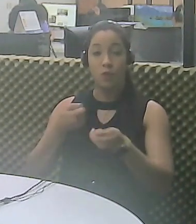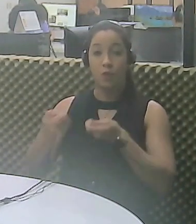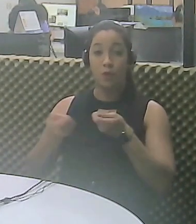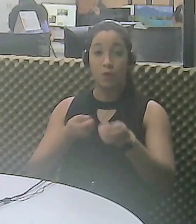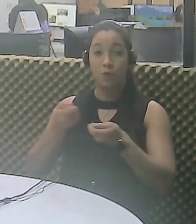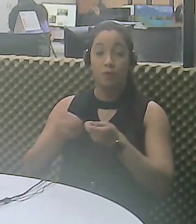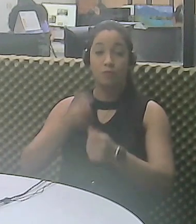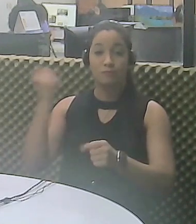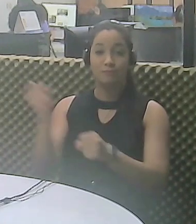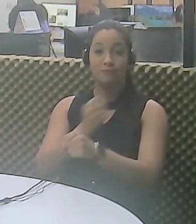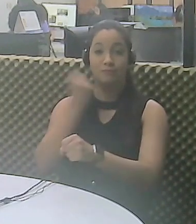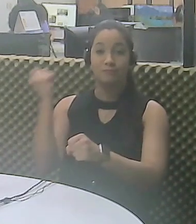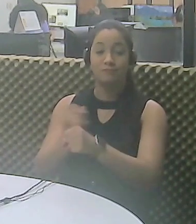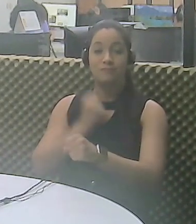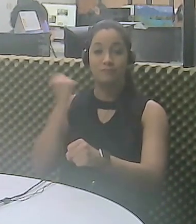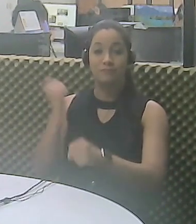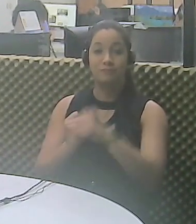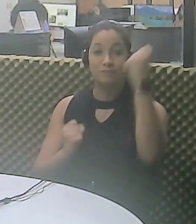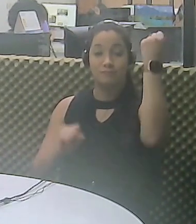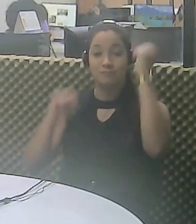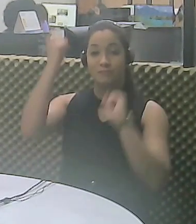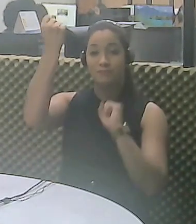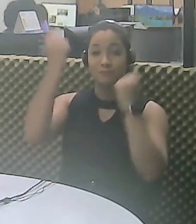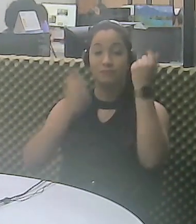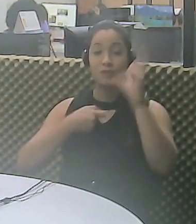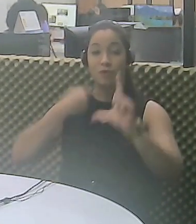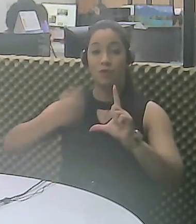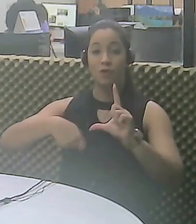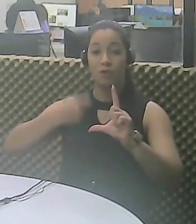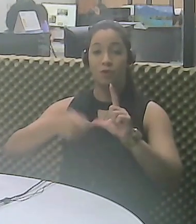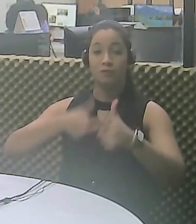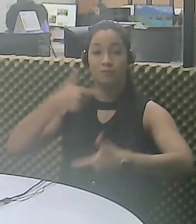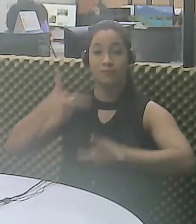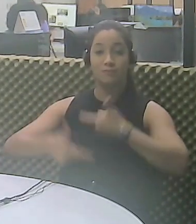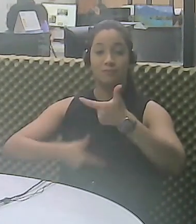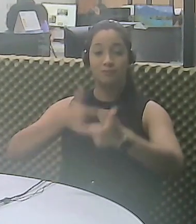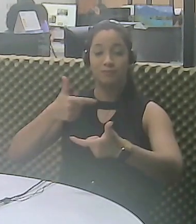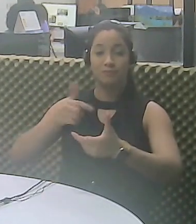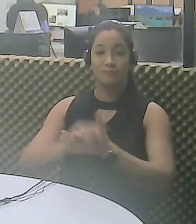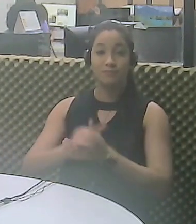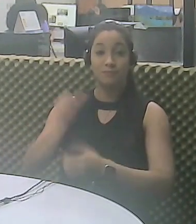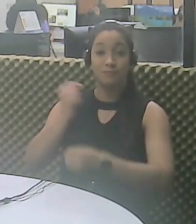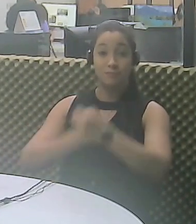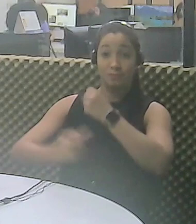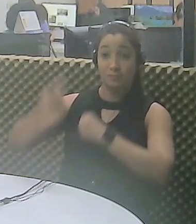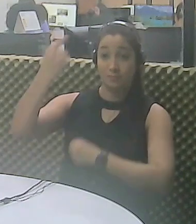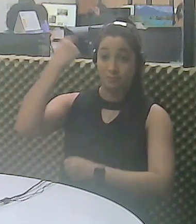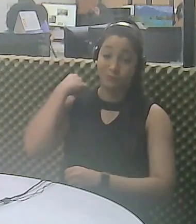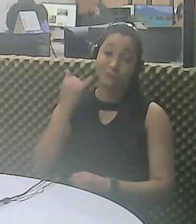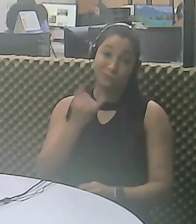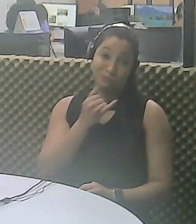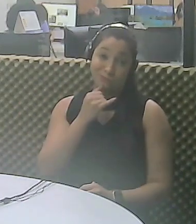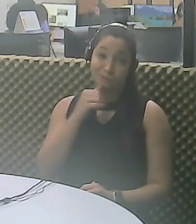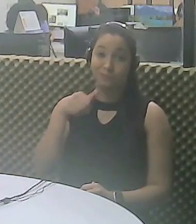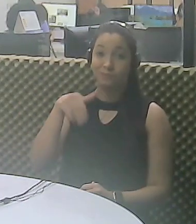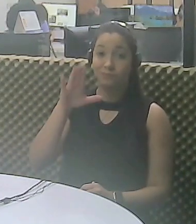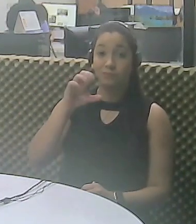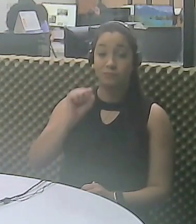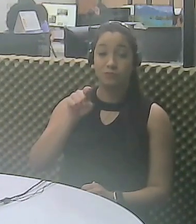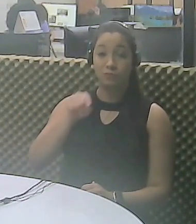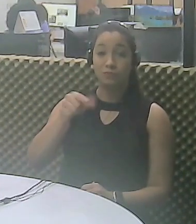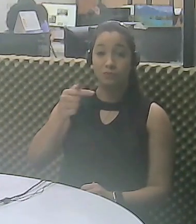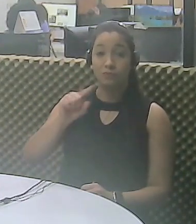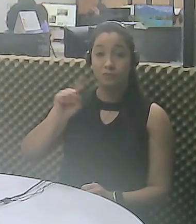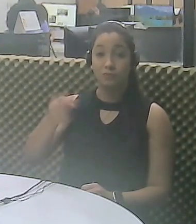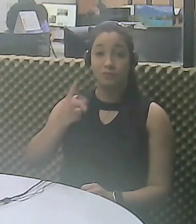comércio, construção civil, indústria, logística e serviços. No ano passado, por exemplo, mais de 8,7